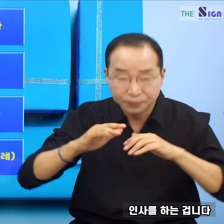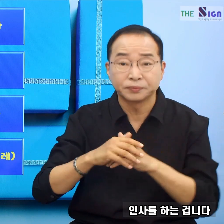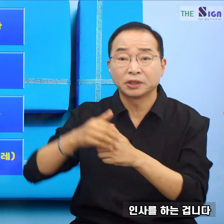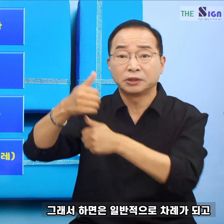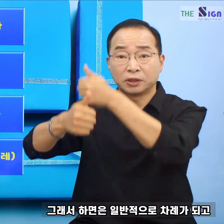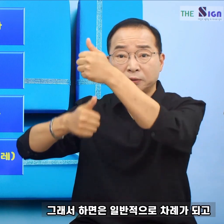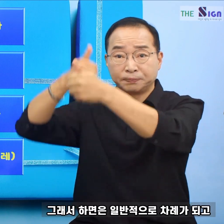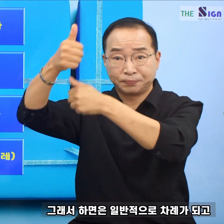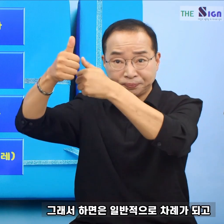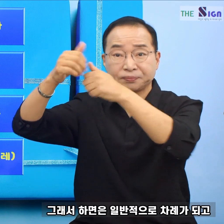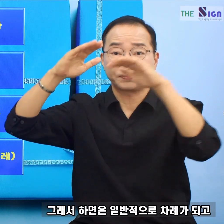그래서